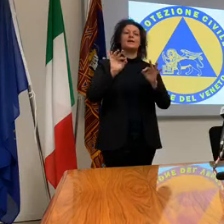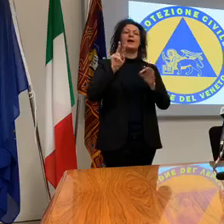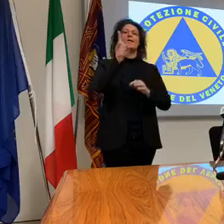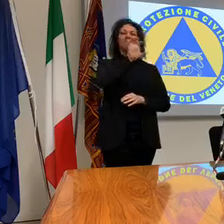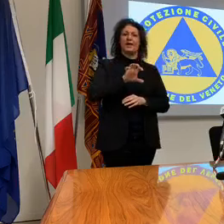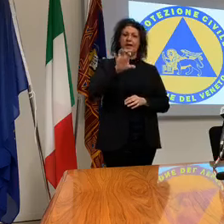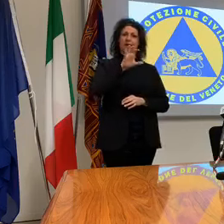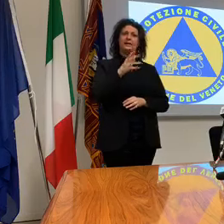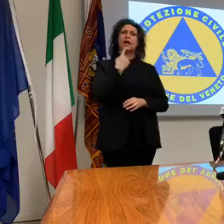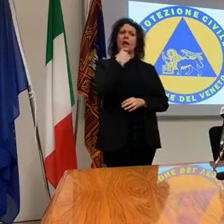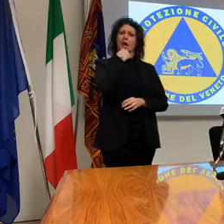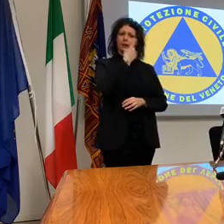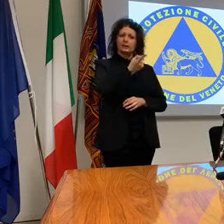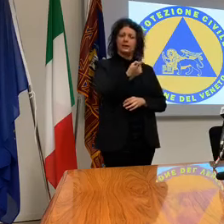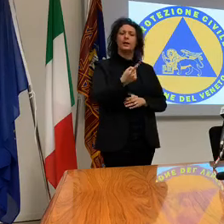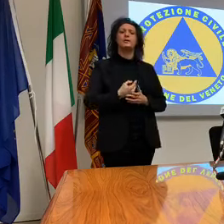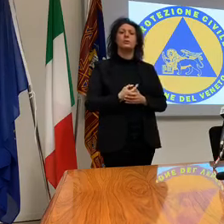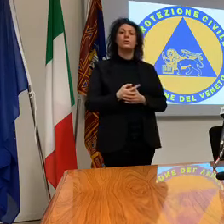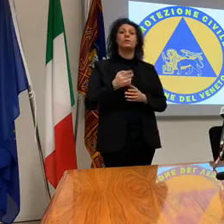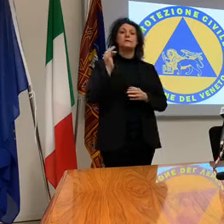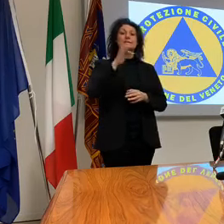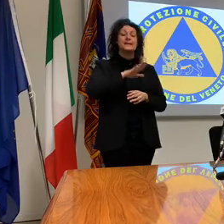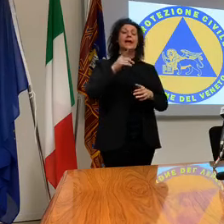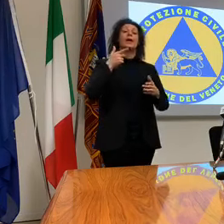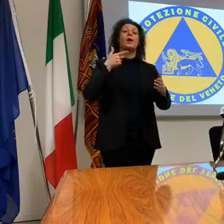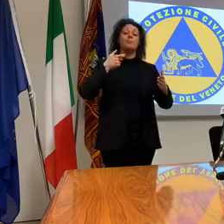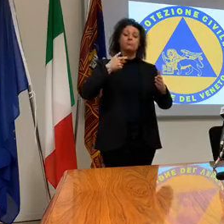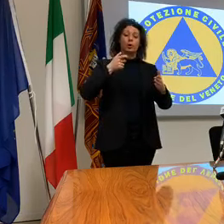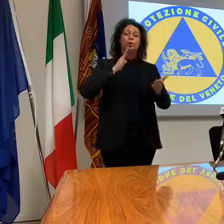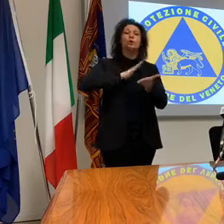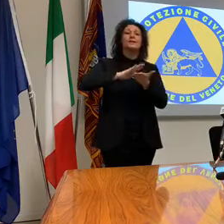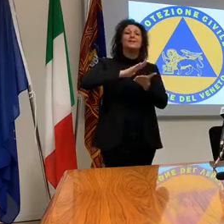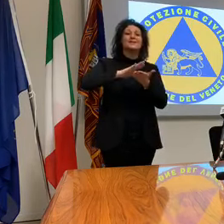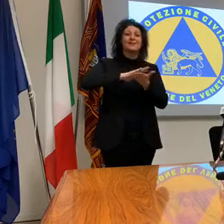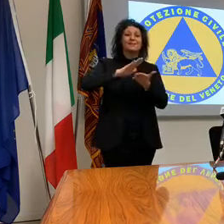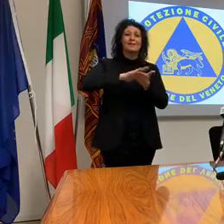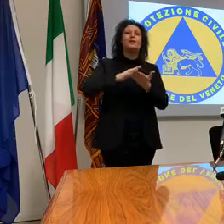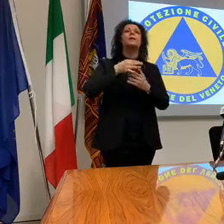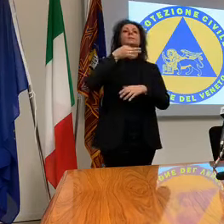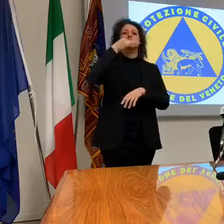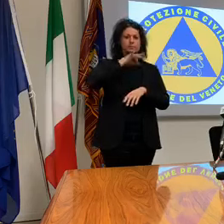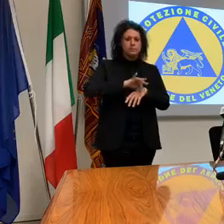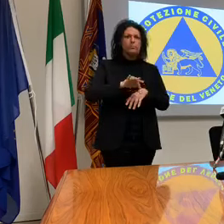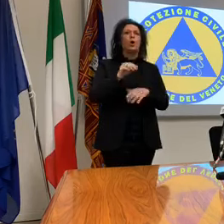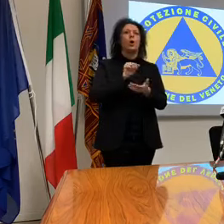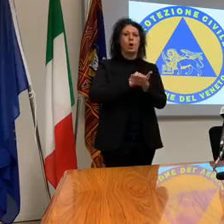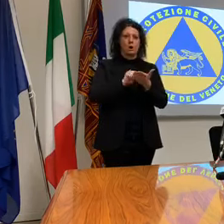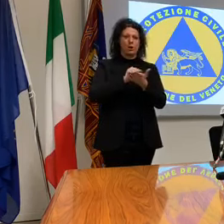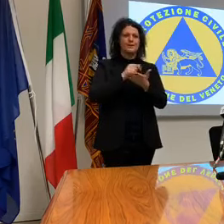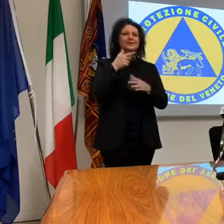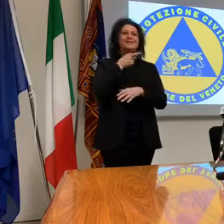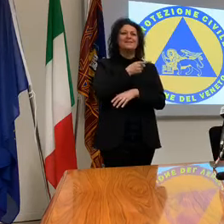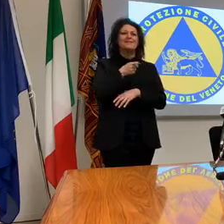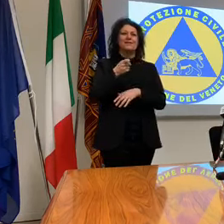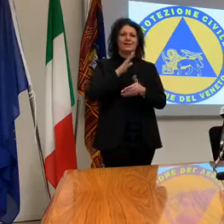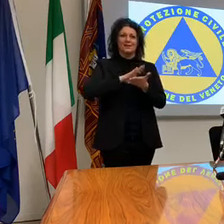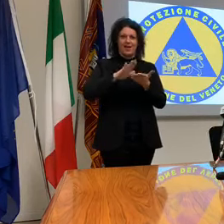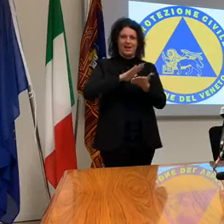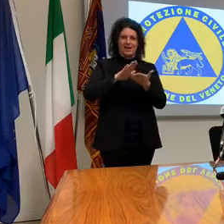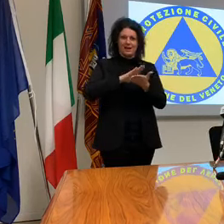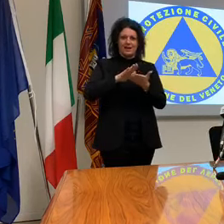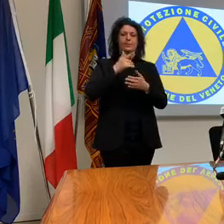determinato prodotto si può riutilizzare perché il tessuto diventa sterile. Quindi si possono disinfettare. Sì, l'ha